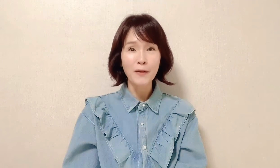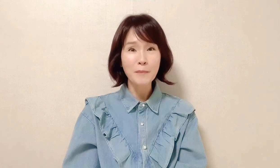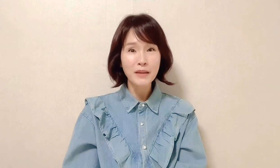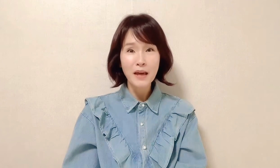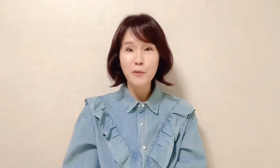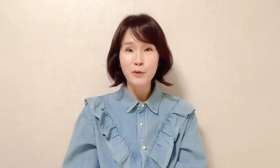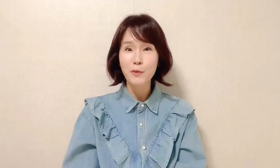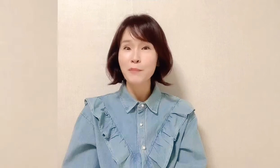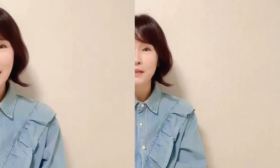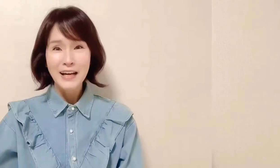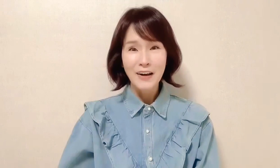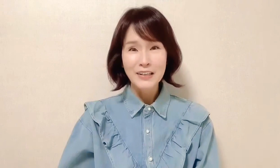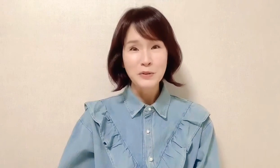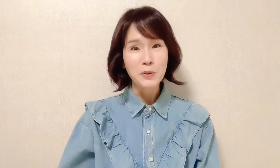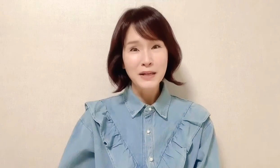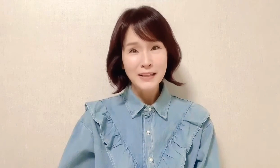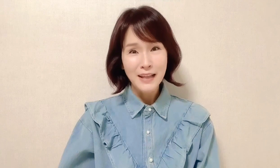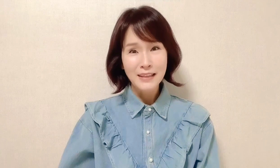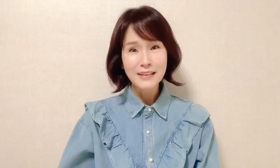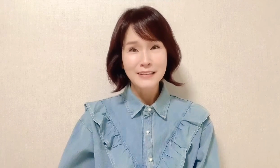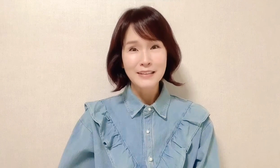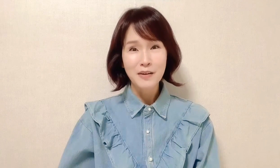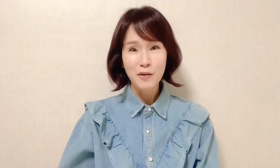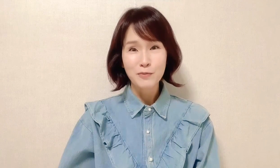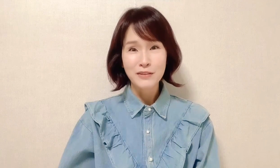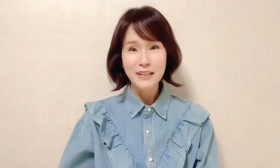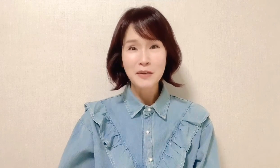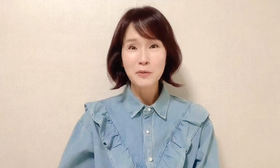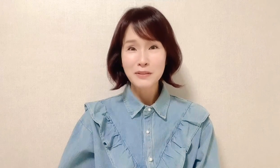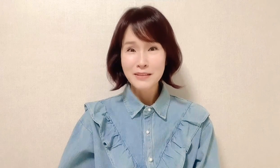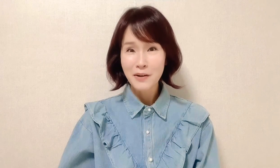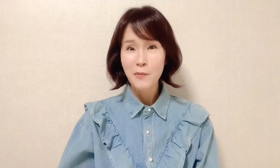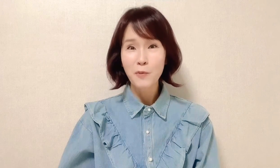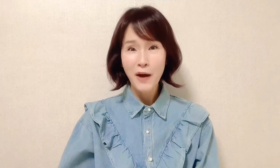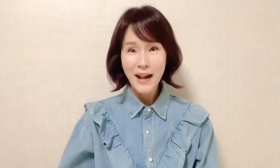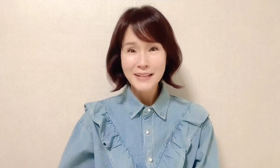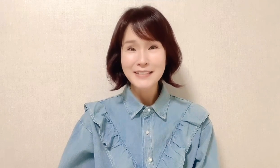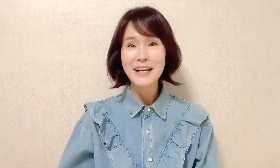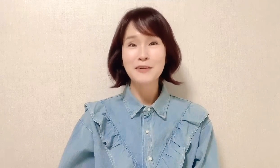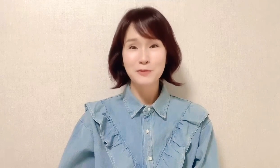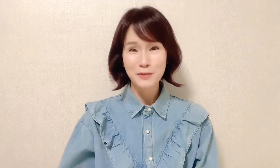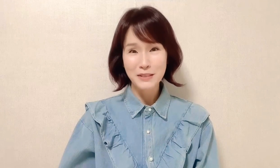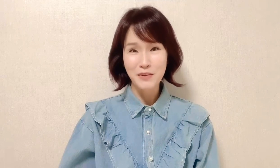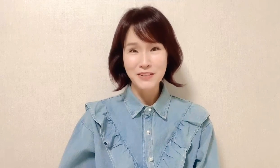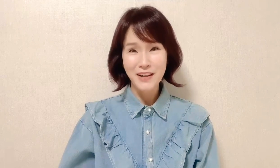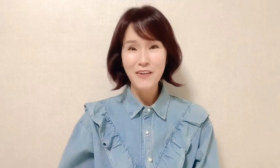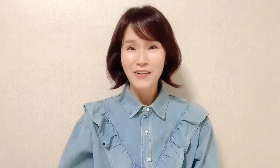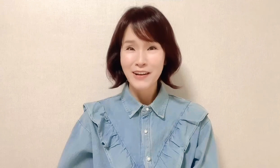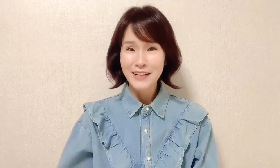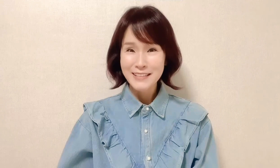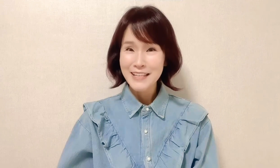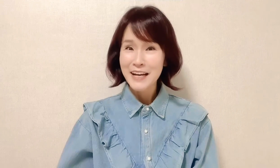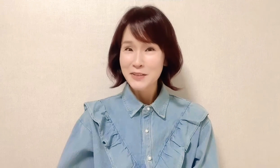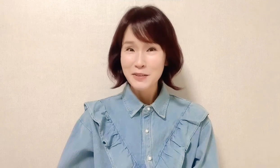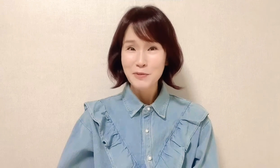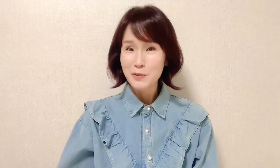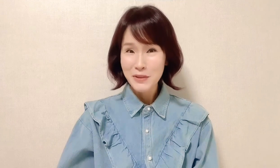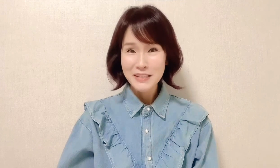함께 해보려고 합니다. 이 곡을 할 때는 여러분들이 꽃들처럼 활짝 웃으시면서 찬양하셨으면